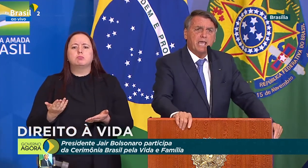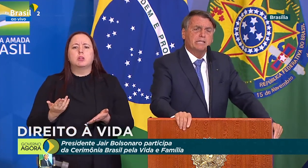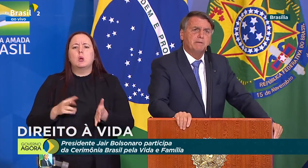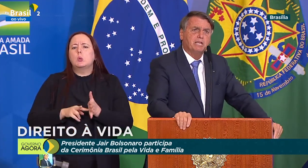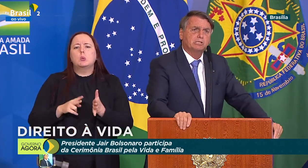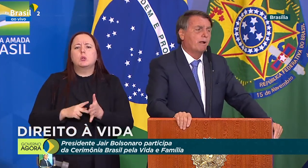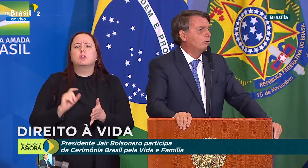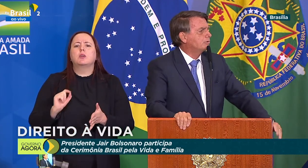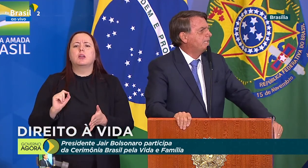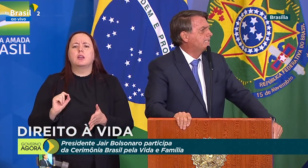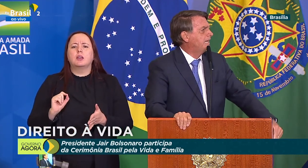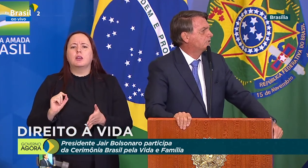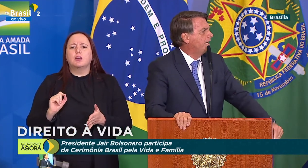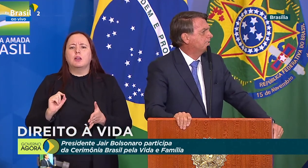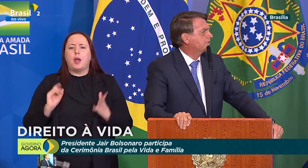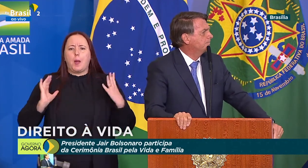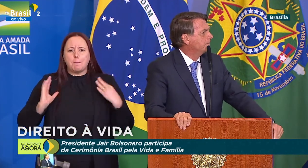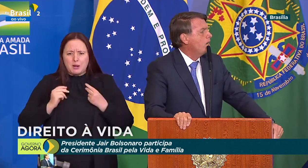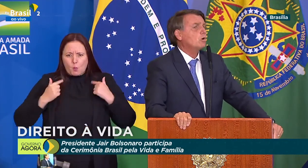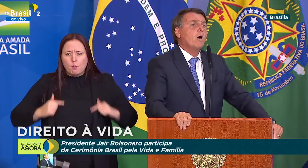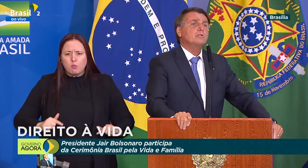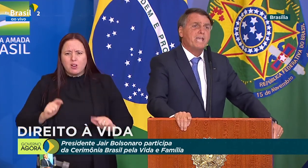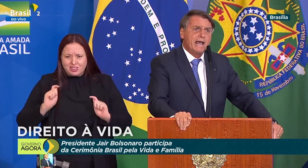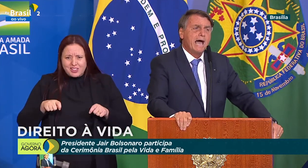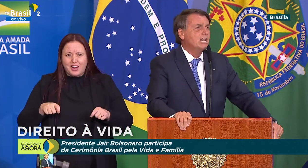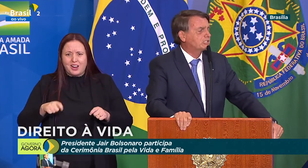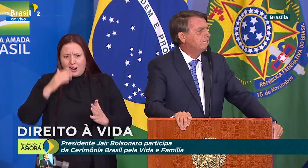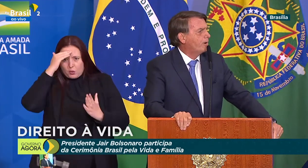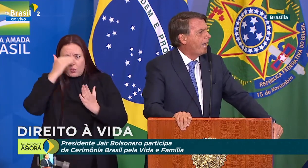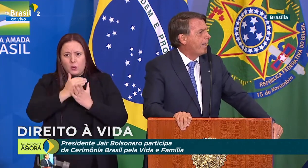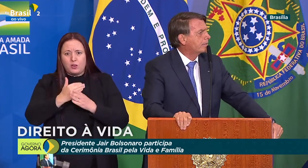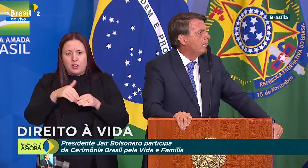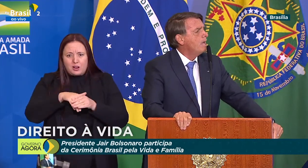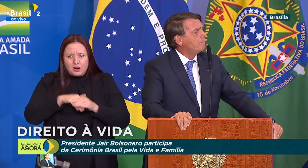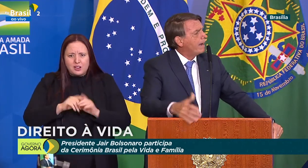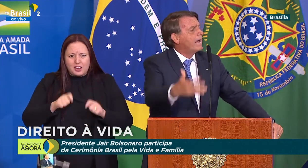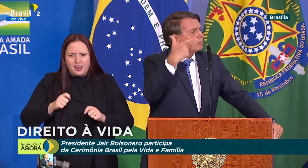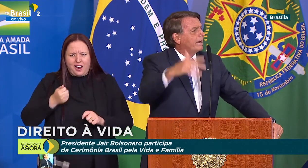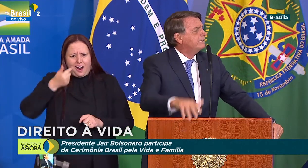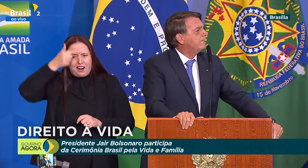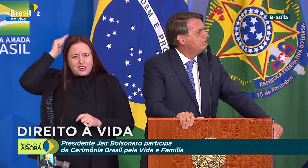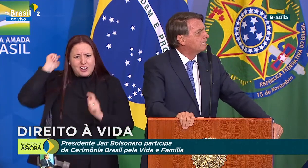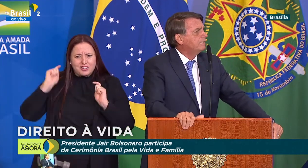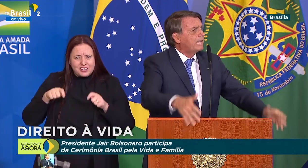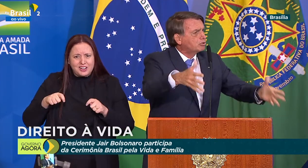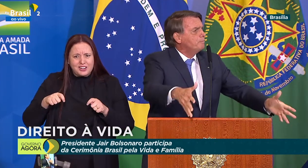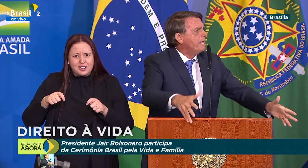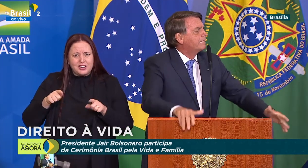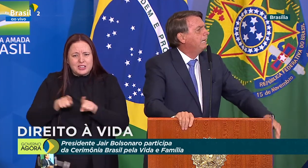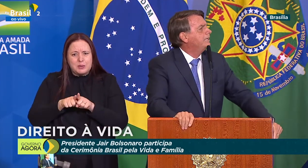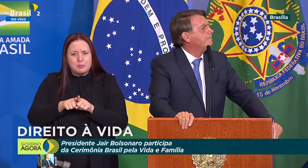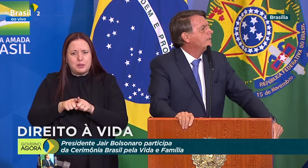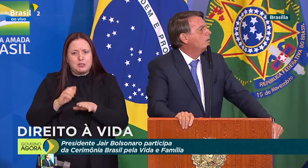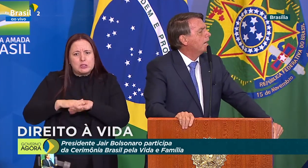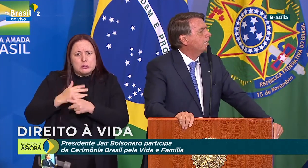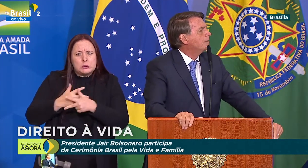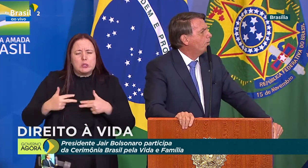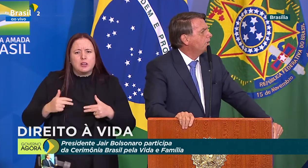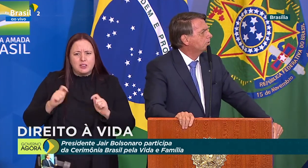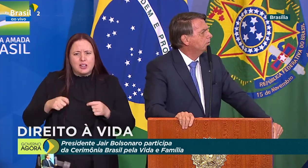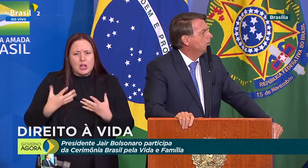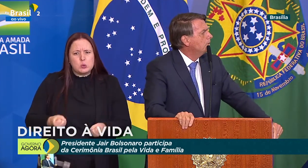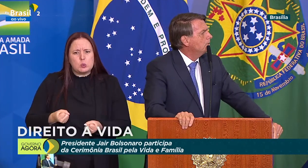a invenção que tem esse Ministro para conduzir as eleições qual ter Alexandre por nós para 40 dias assumir aquele